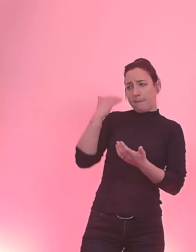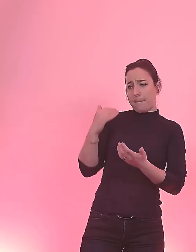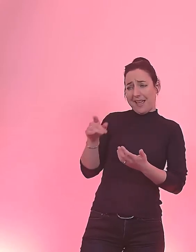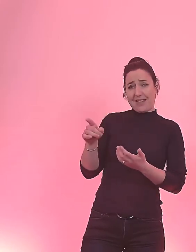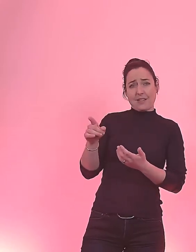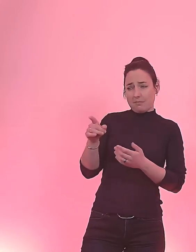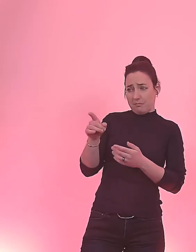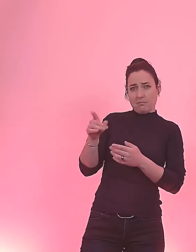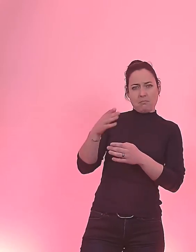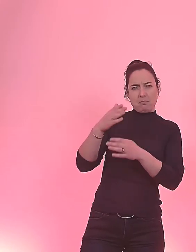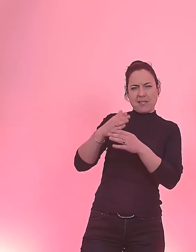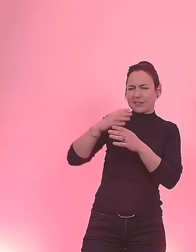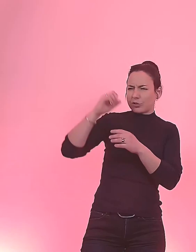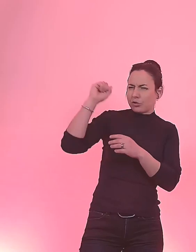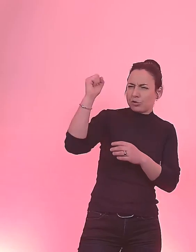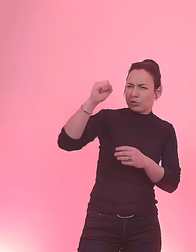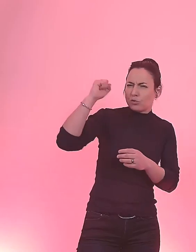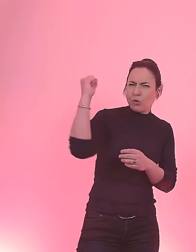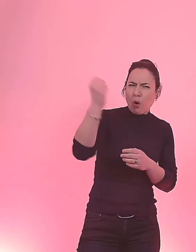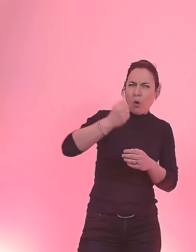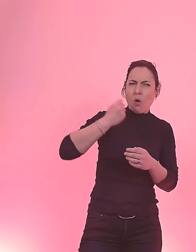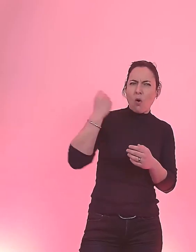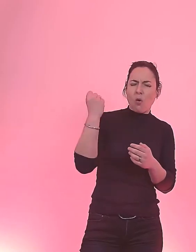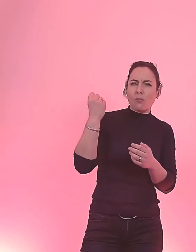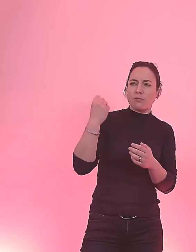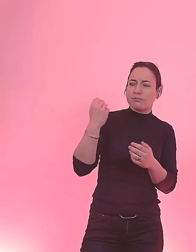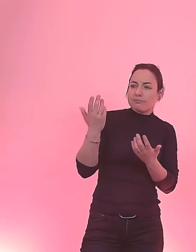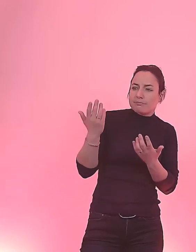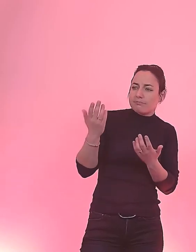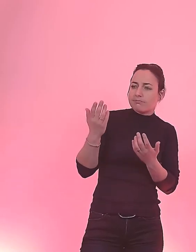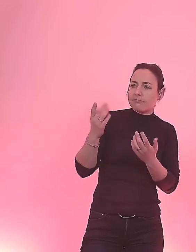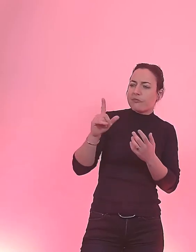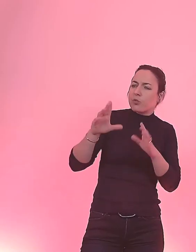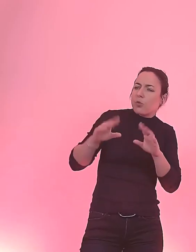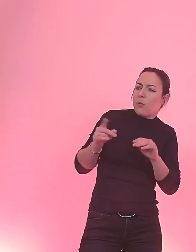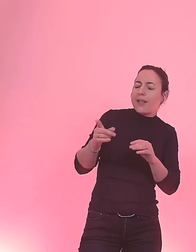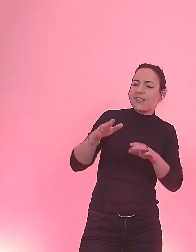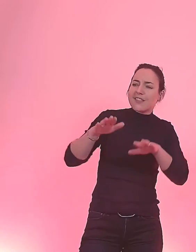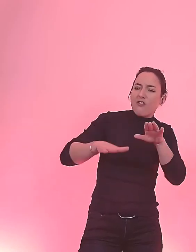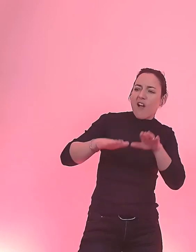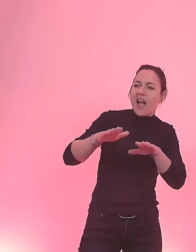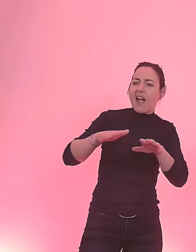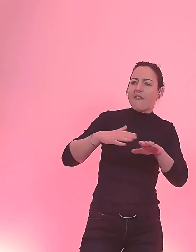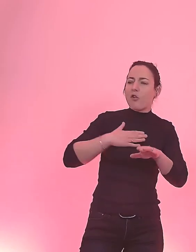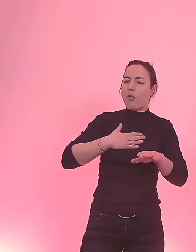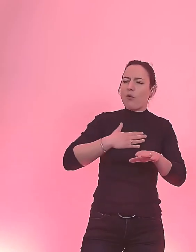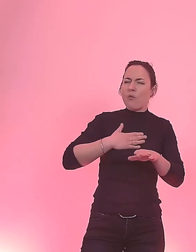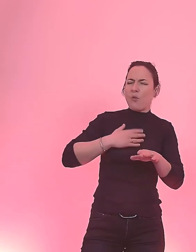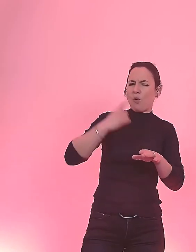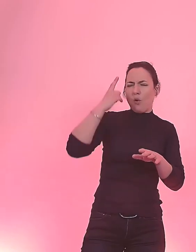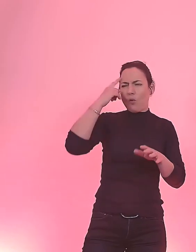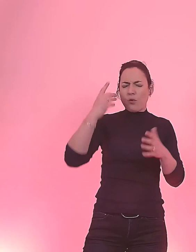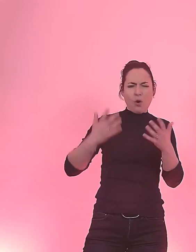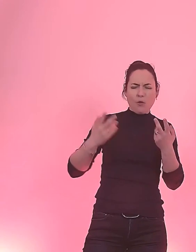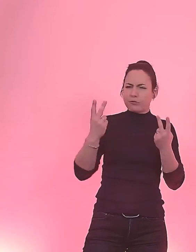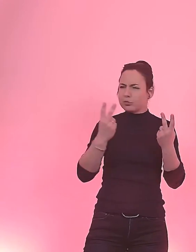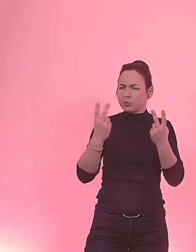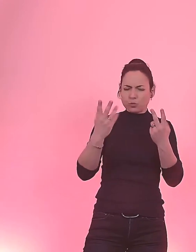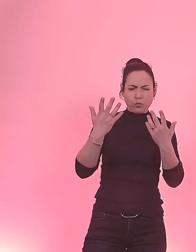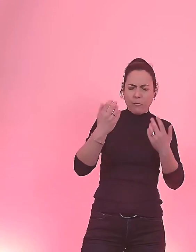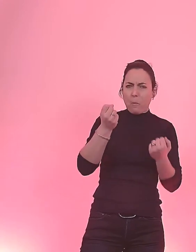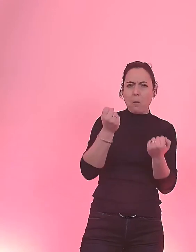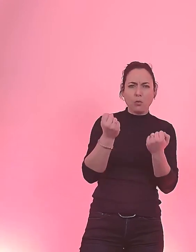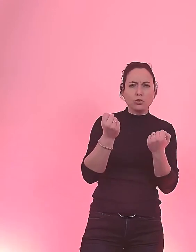leven dat we het hadden over wat doe je eigenlijk met die twijfels met die gevoelens van ongeloof' of twaalf of rol zoeken of boosheid